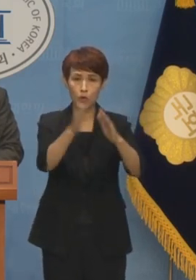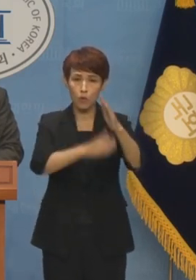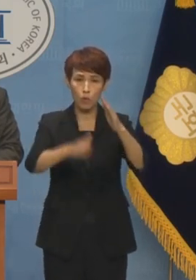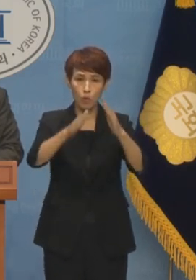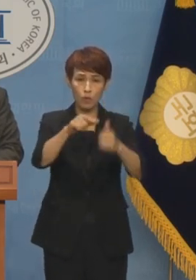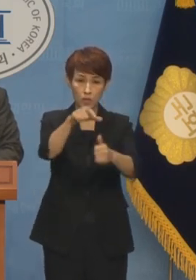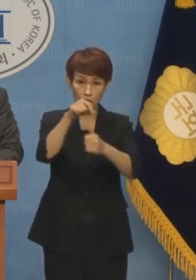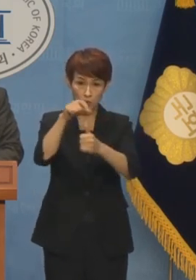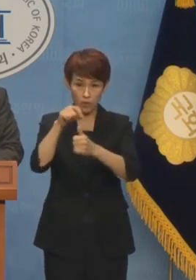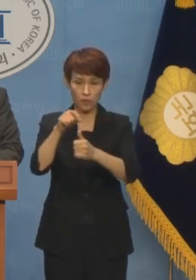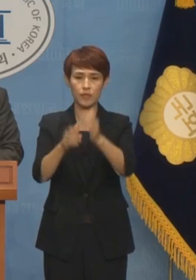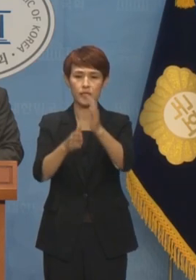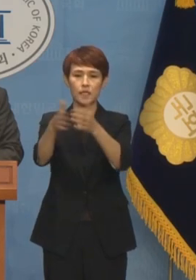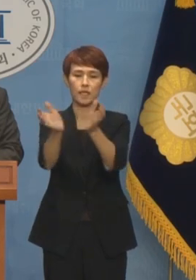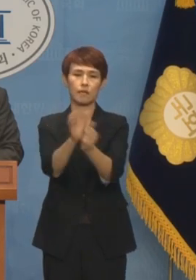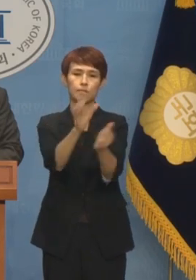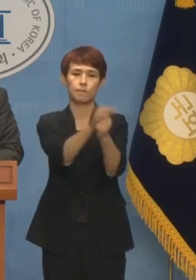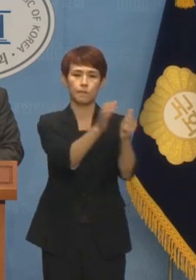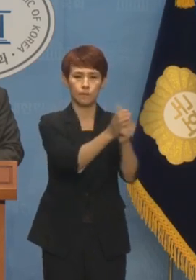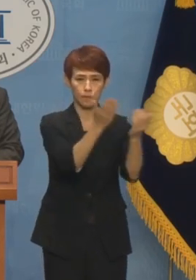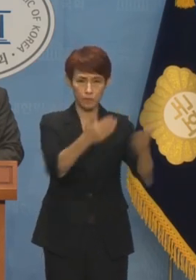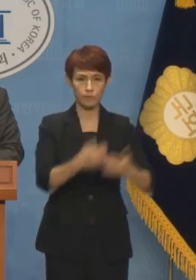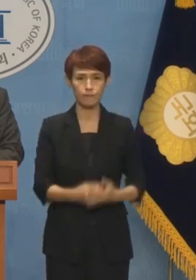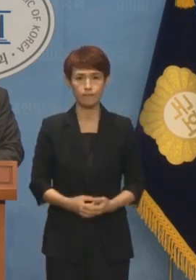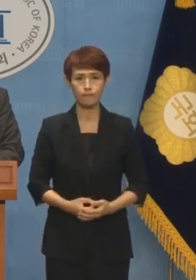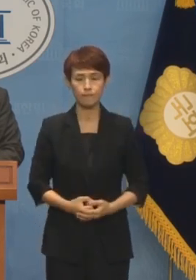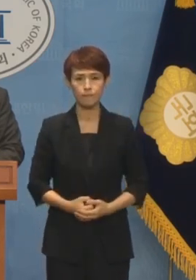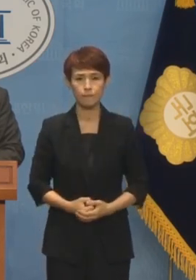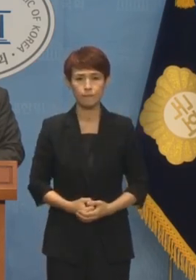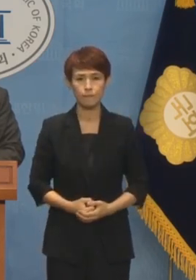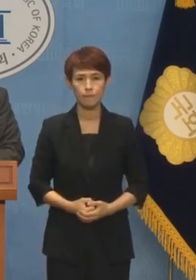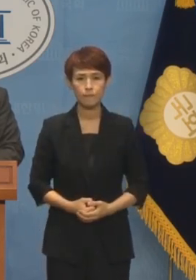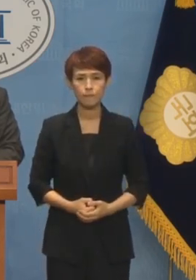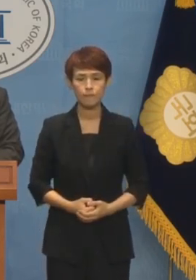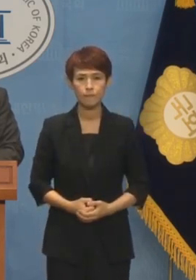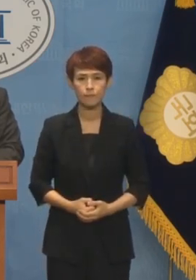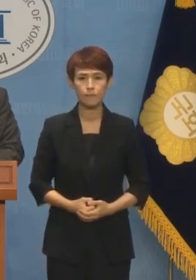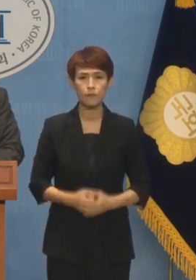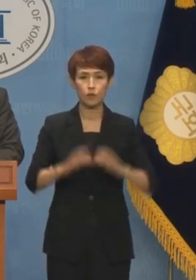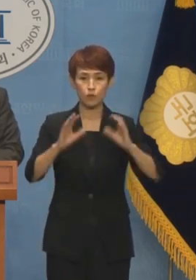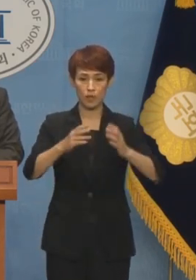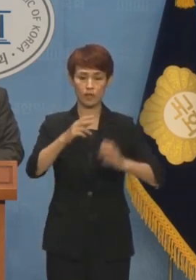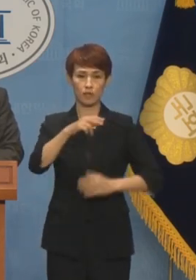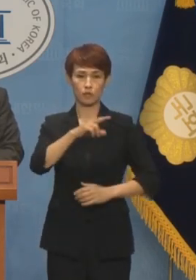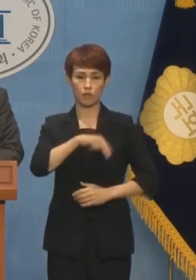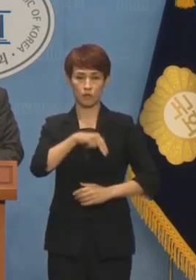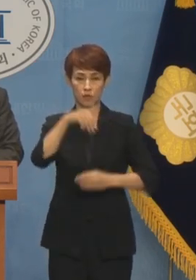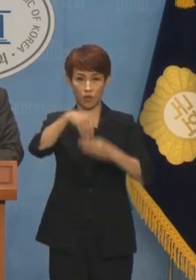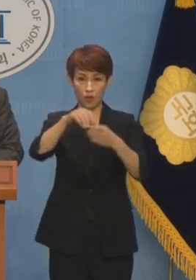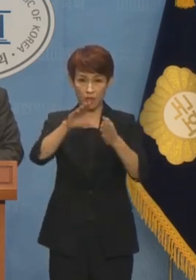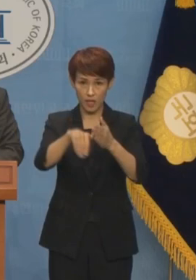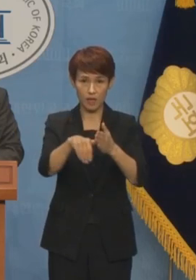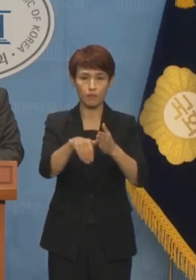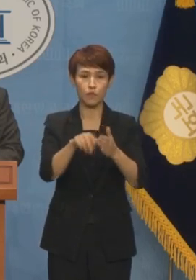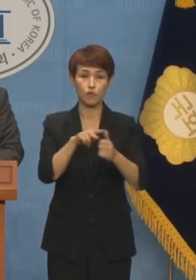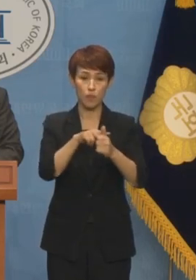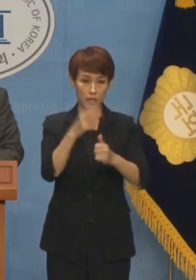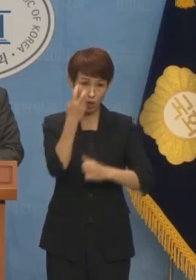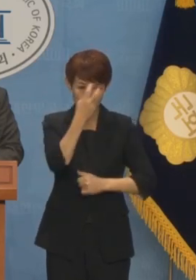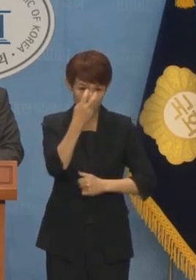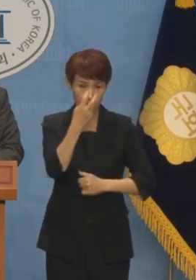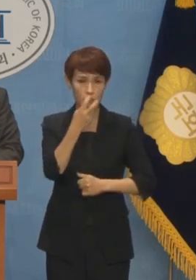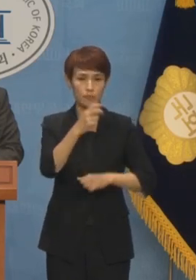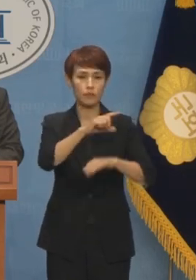시도당에 위임하고 당원에 반영하겠습니다. 국회의원 선거에서 예비 후보자 검증 권한을